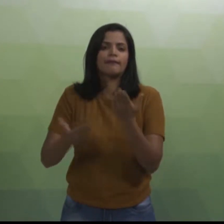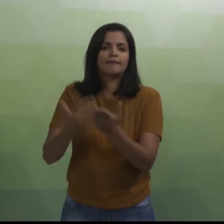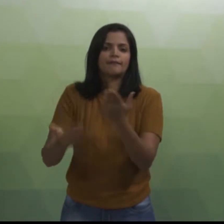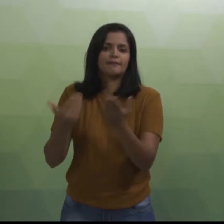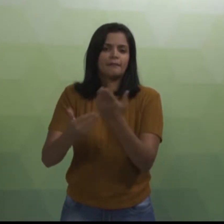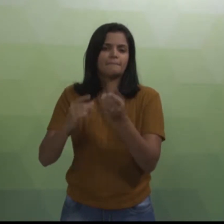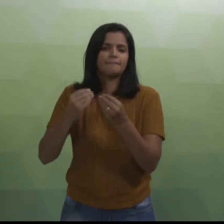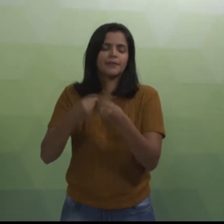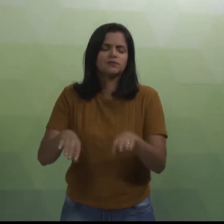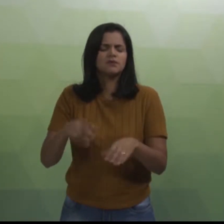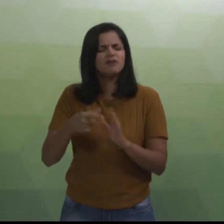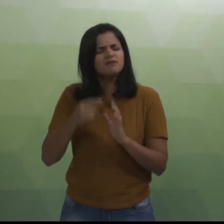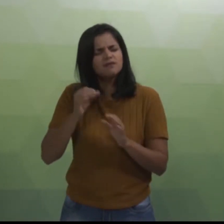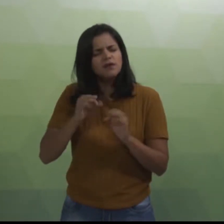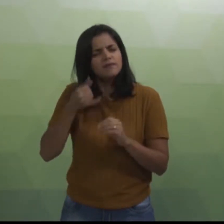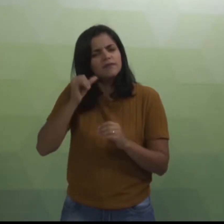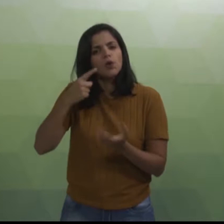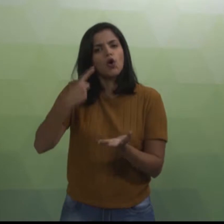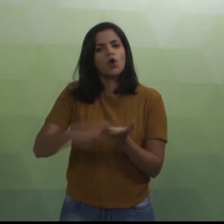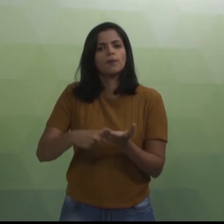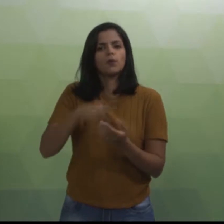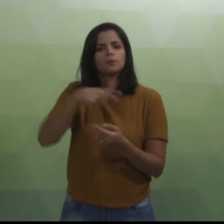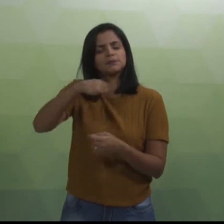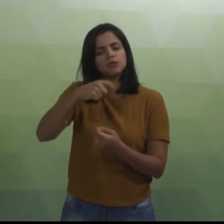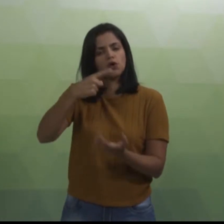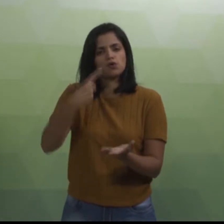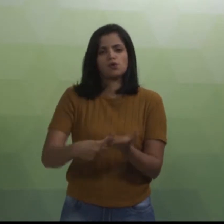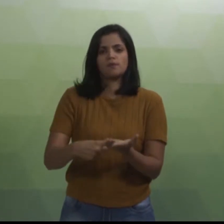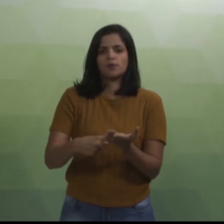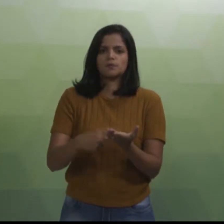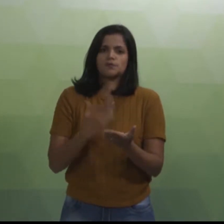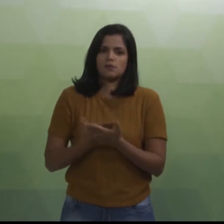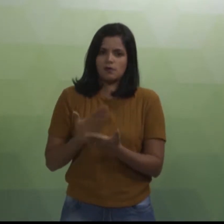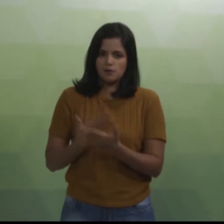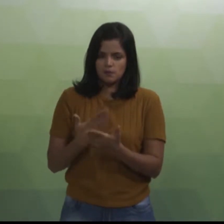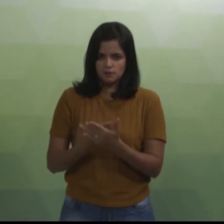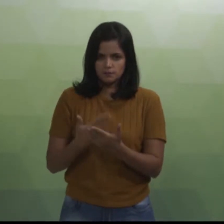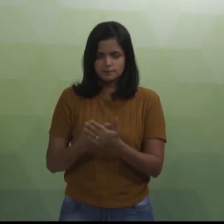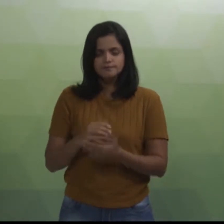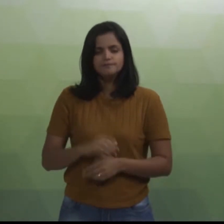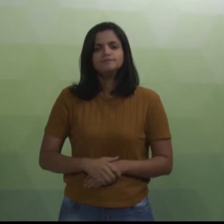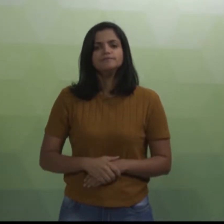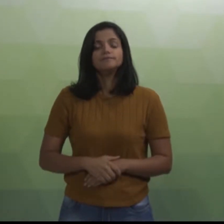para não ter perdas nem prejuízos. Então, podemos combinar assim? Vamos estudar.